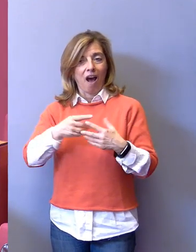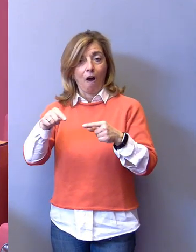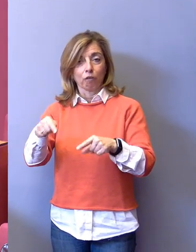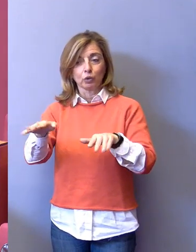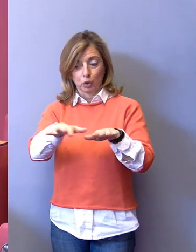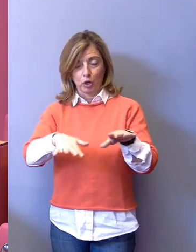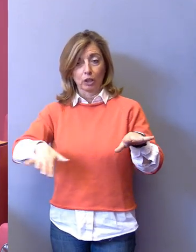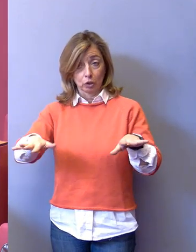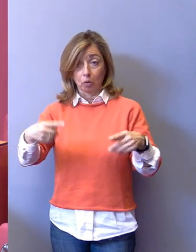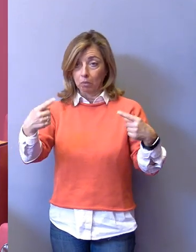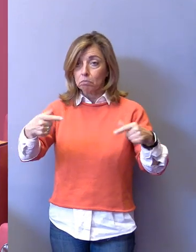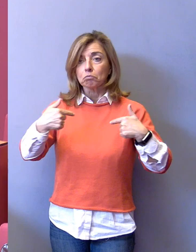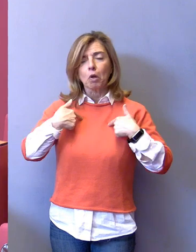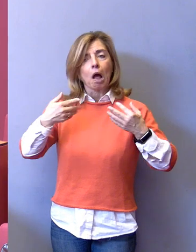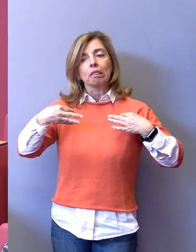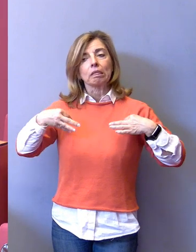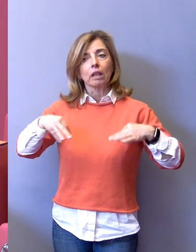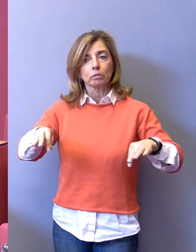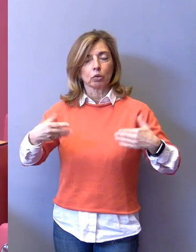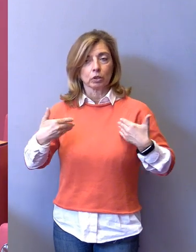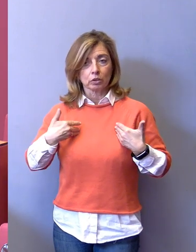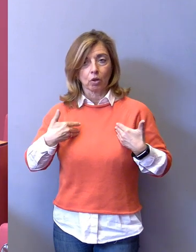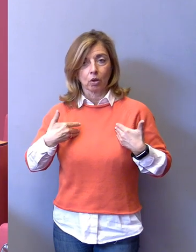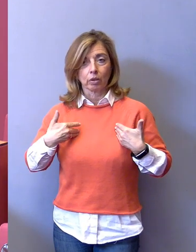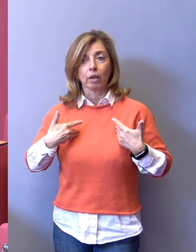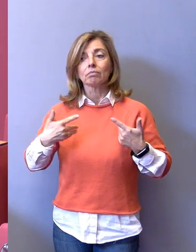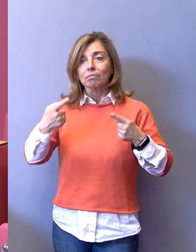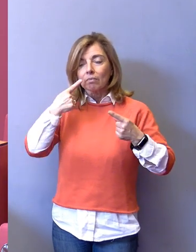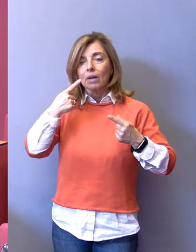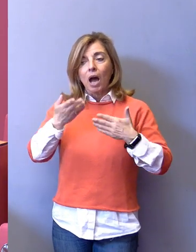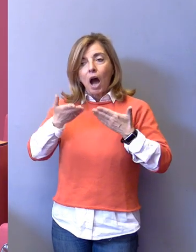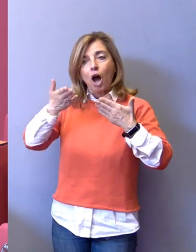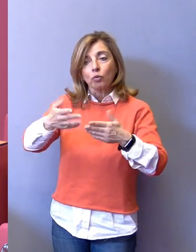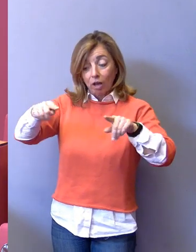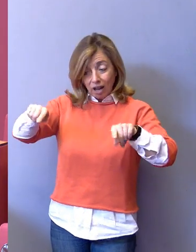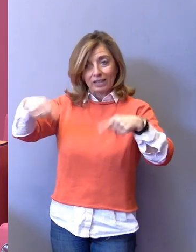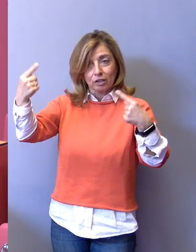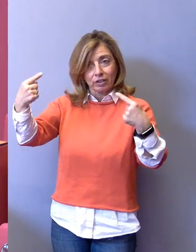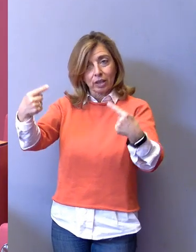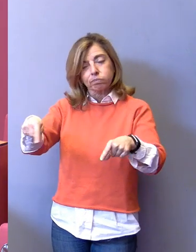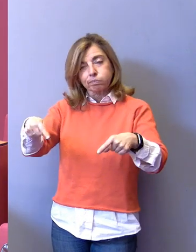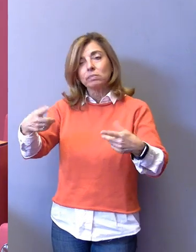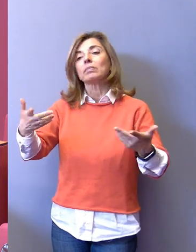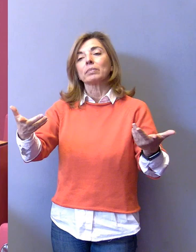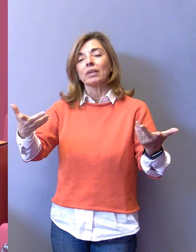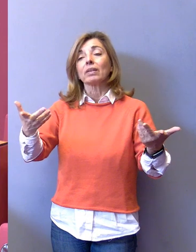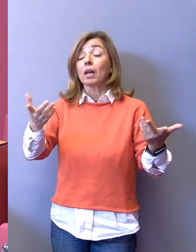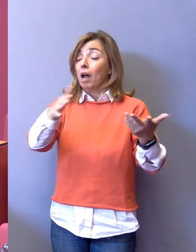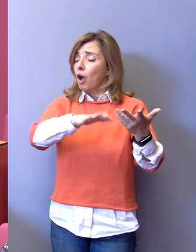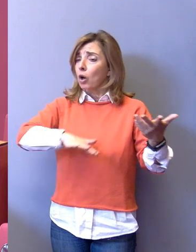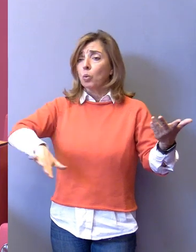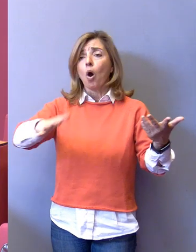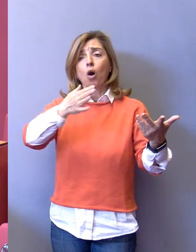dell'assessore delle strutture per pensare a questo a questa sfida di avere un luogo bellissimo Ma che ha anche